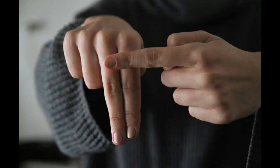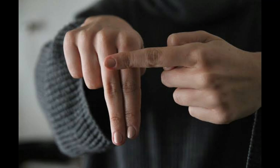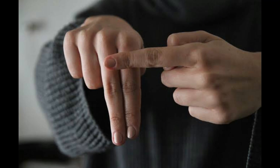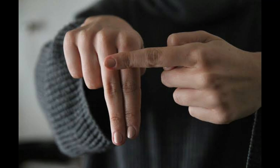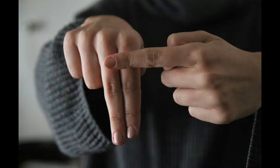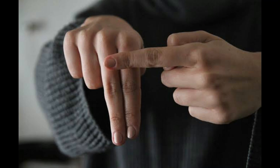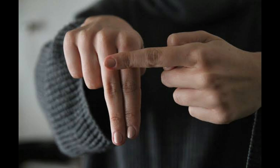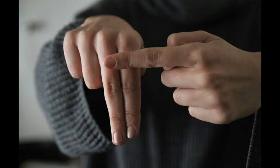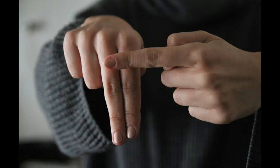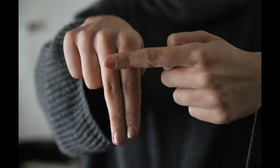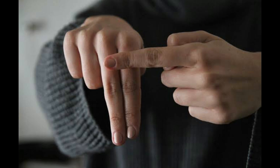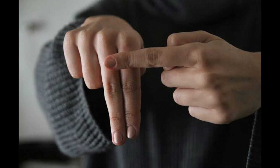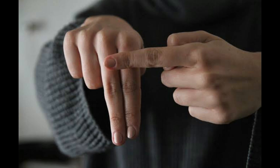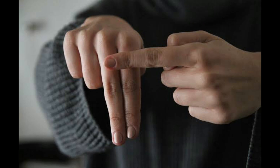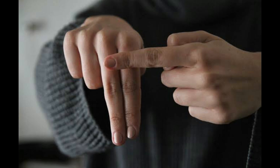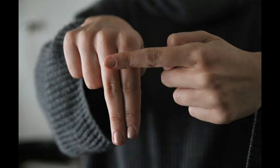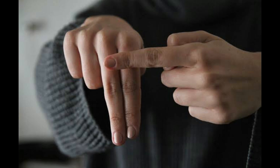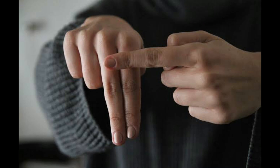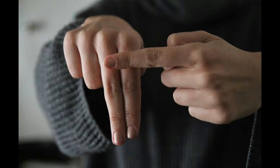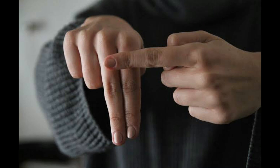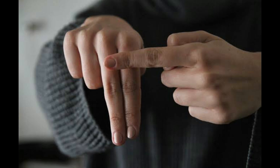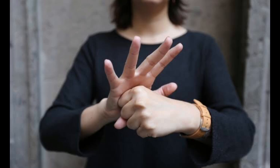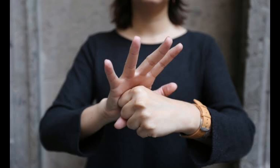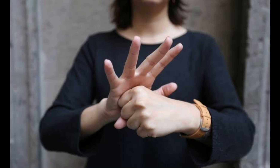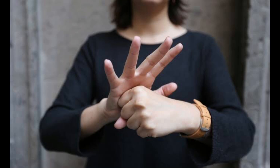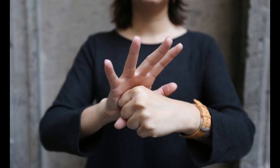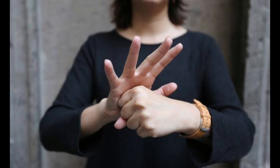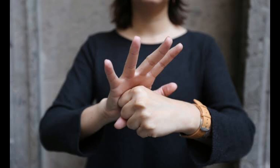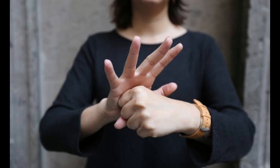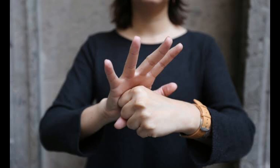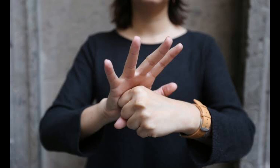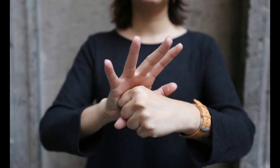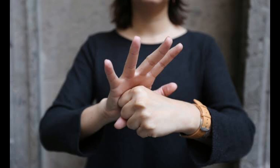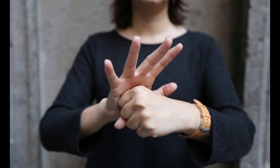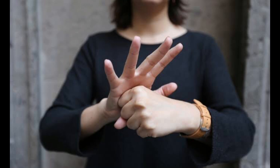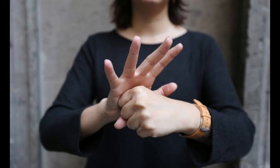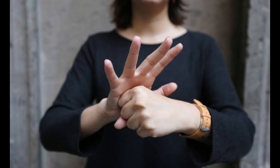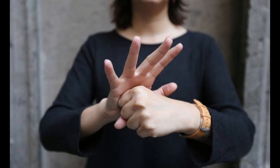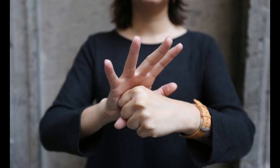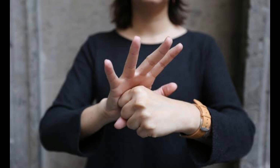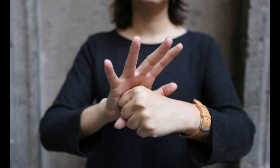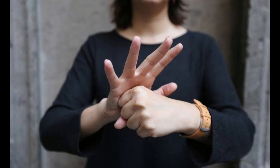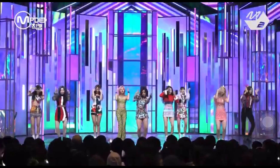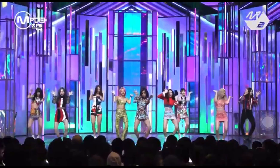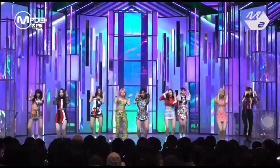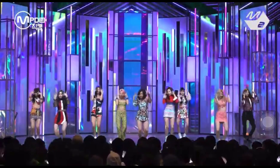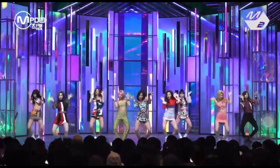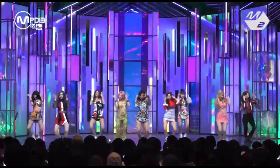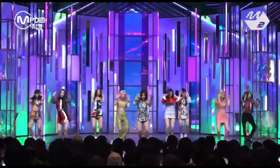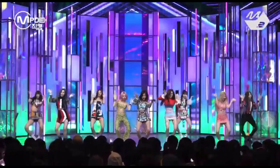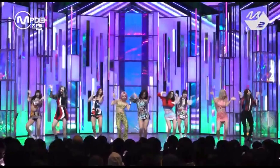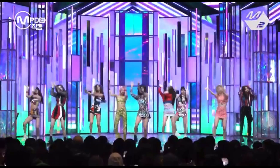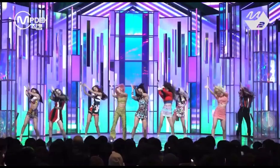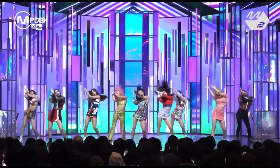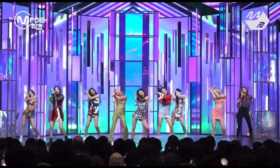poco mejor cualquier idioma. Por muy fácil que parezca, todos tienen un grado de dificultad y es importante